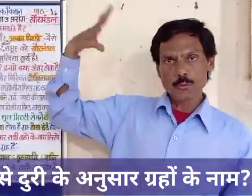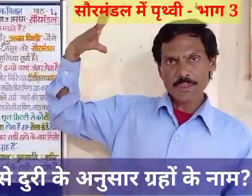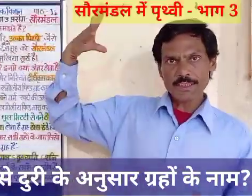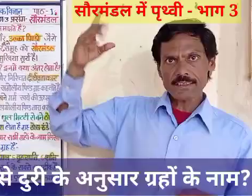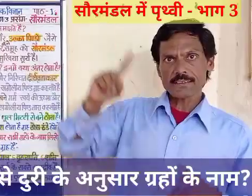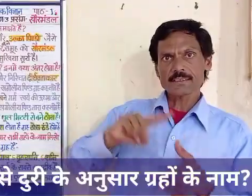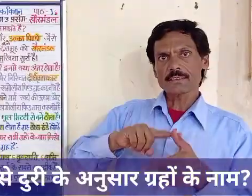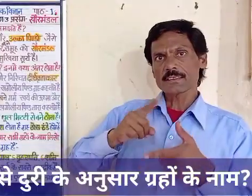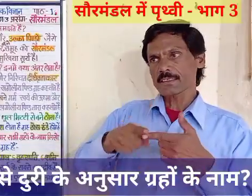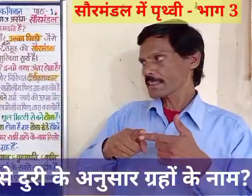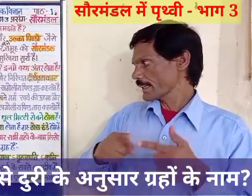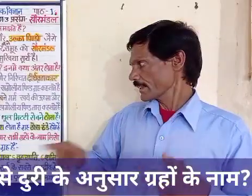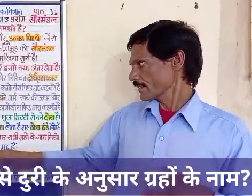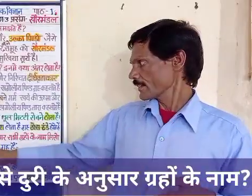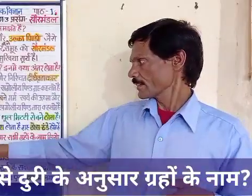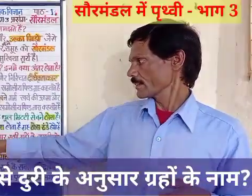सूर्य से